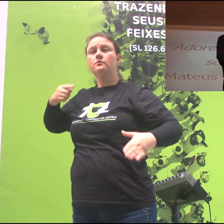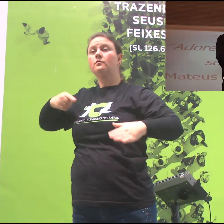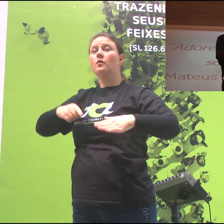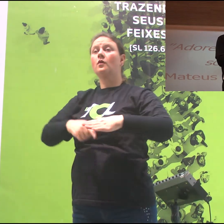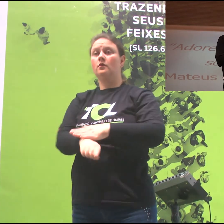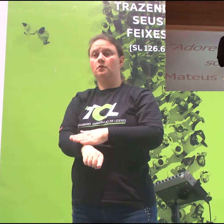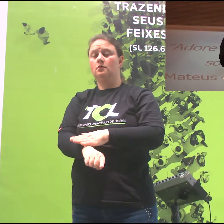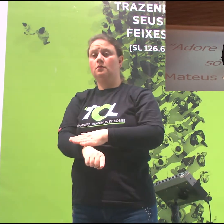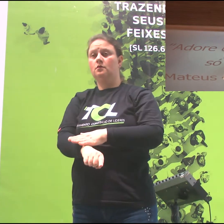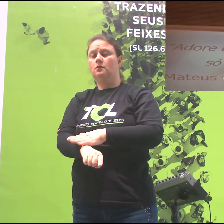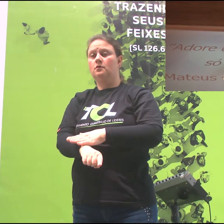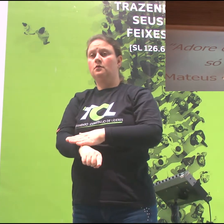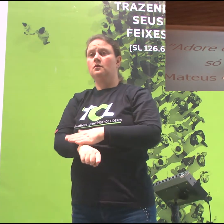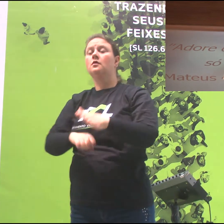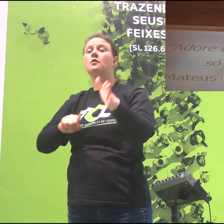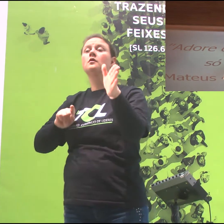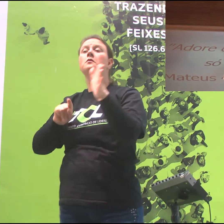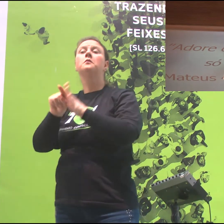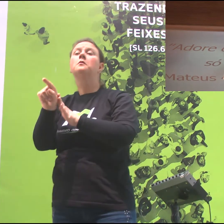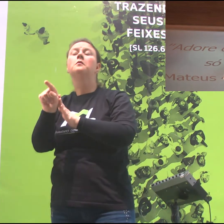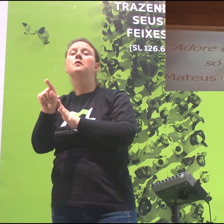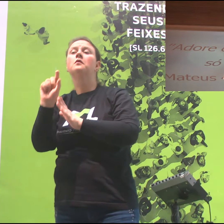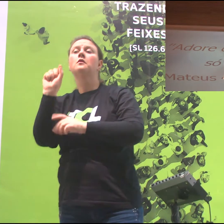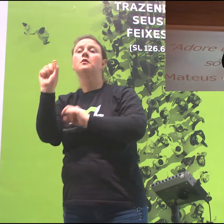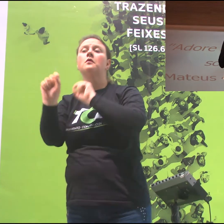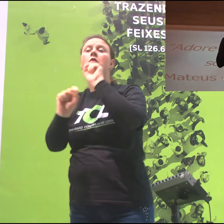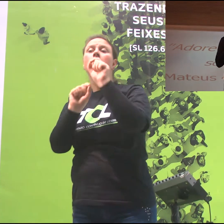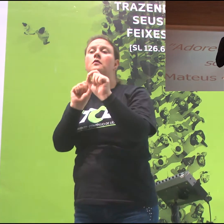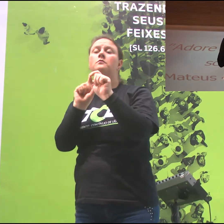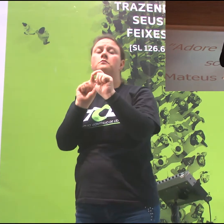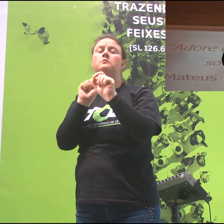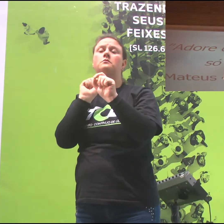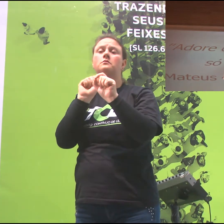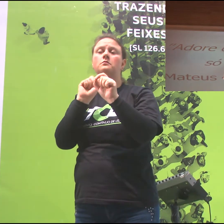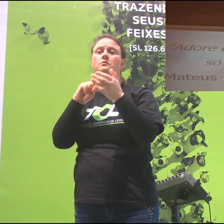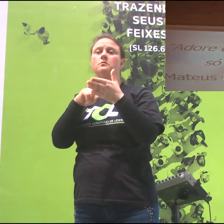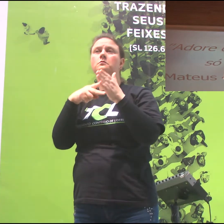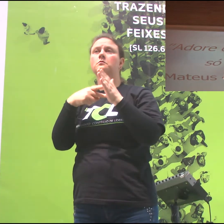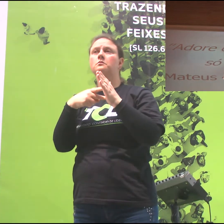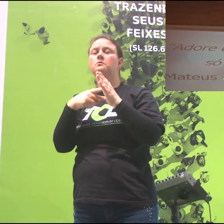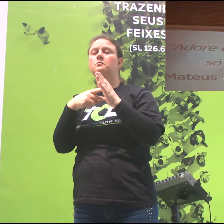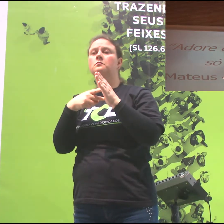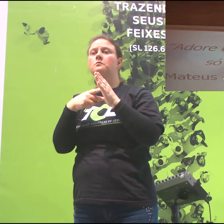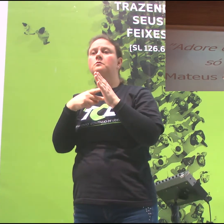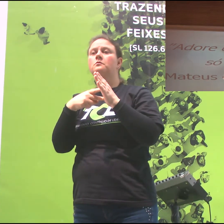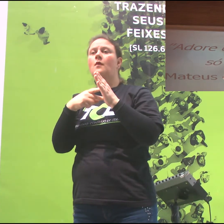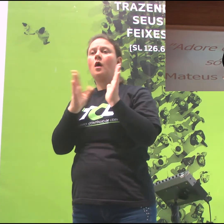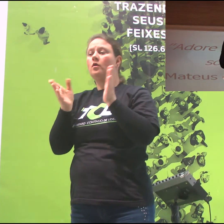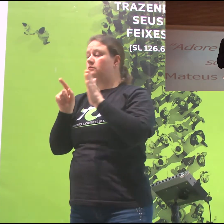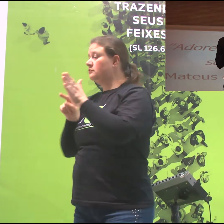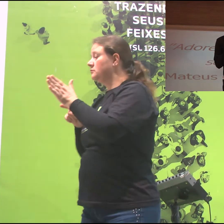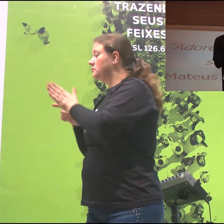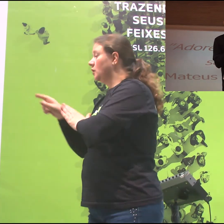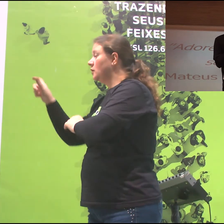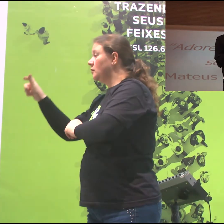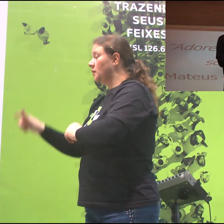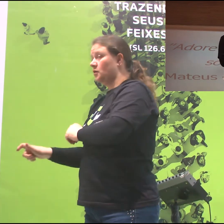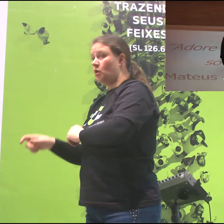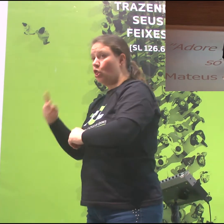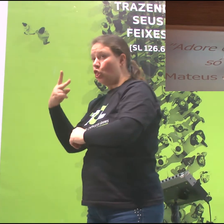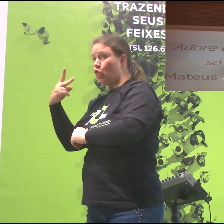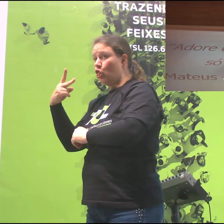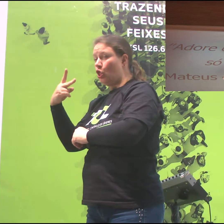Profunda reverência. Então, a pergunta que surge a partir desse significado é a pergunta que você vai fazer para a pessoa do lado em